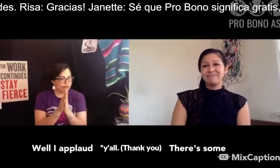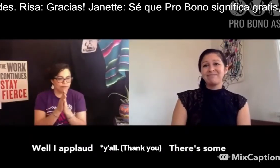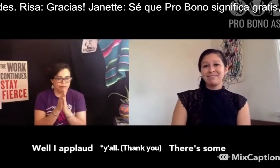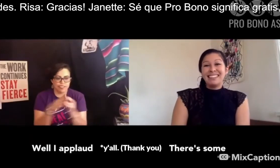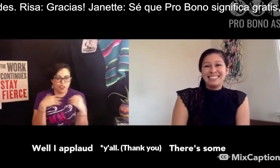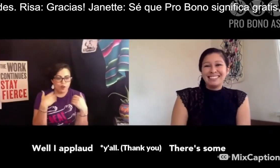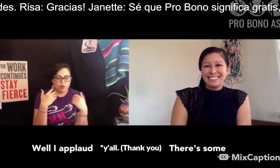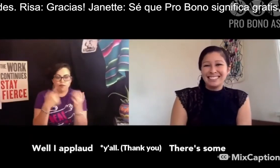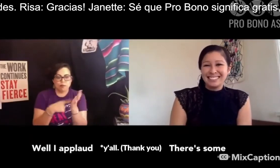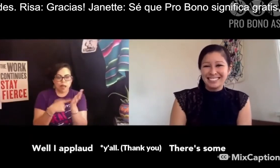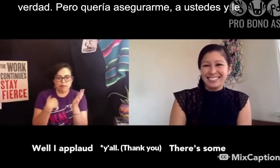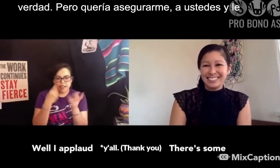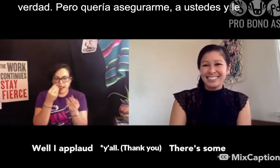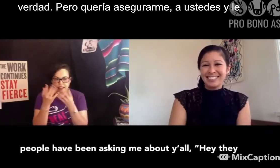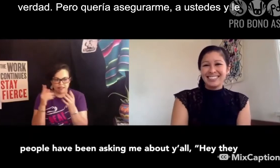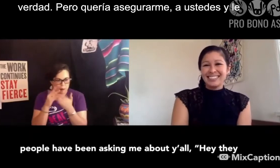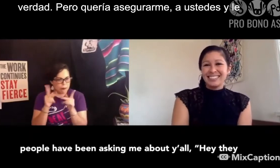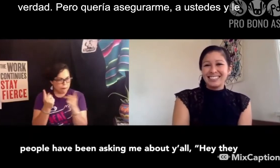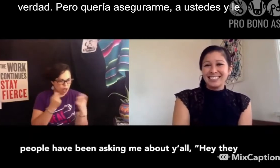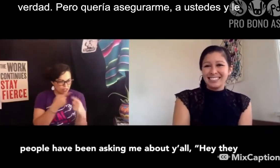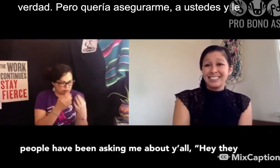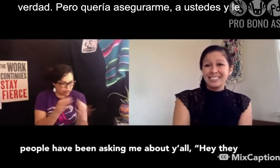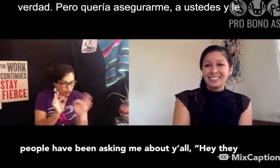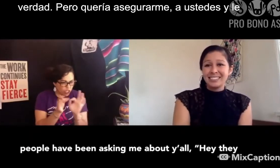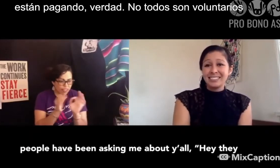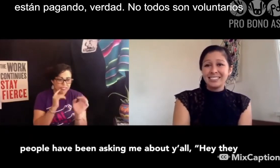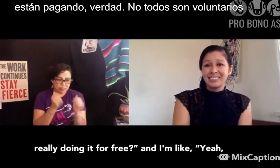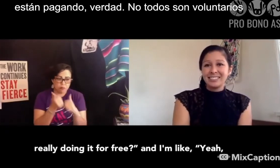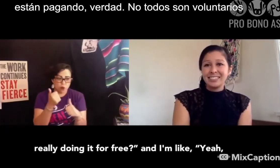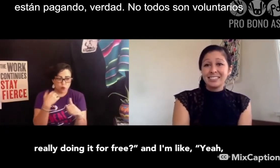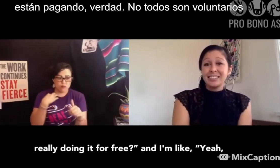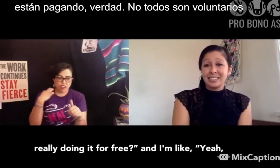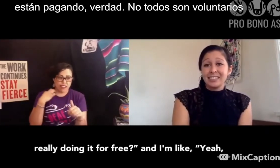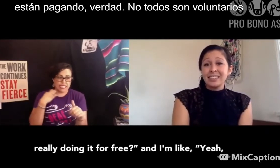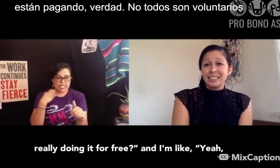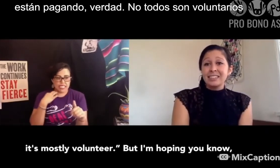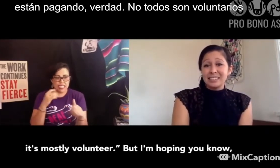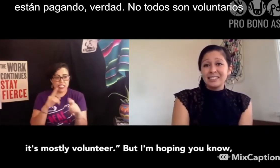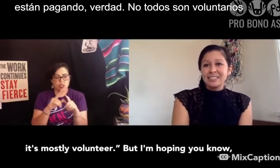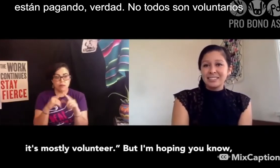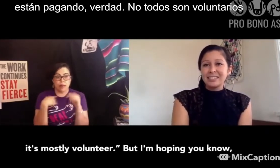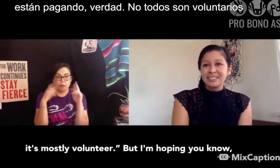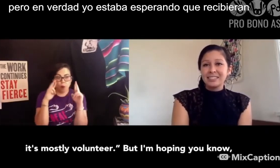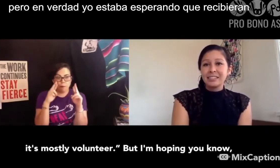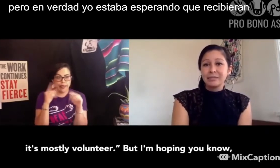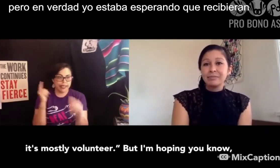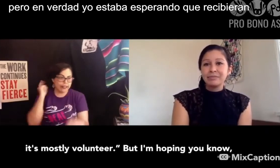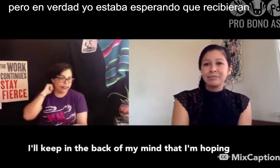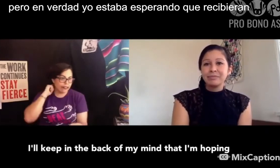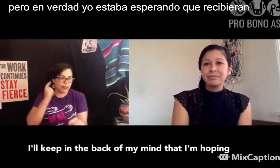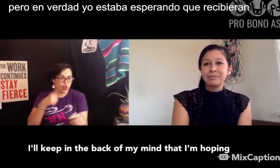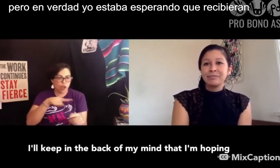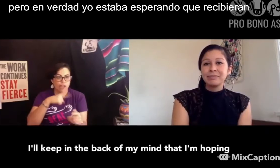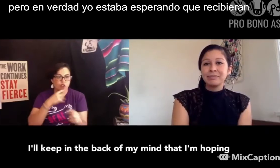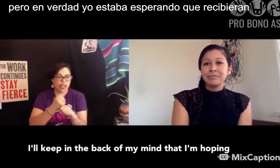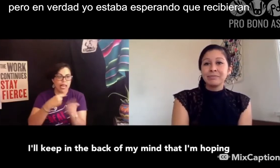bono significa gratis, ¿verdad? Pero quería asegurarme, a ustedes sí le están pagando, ¿verdad? No todos son voluntarios, pero